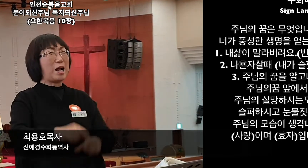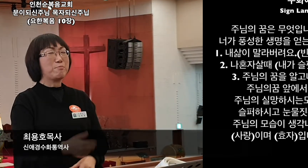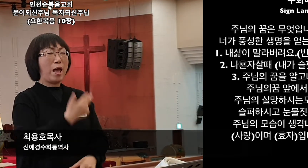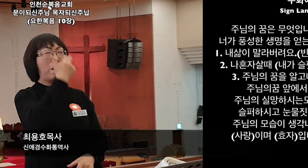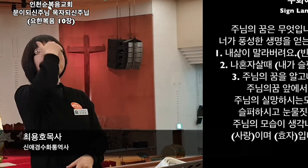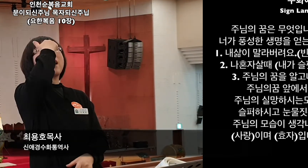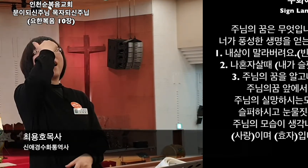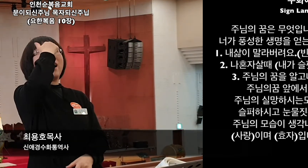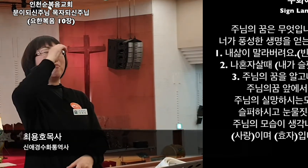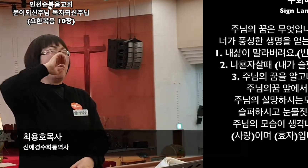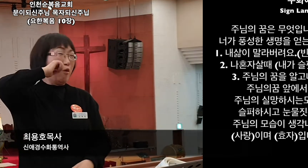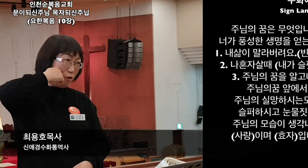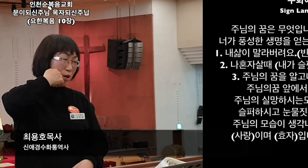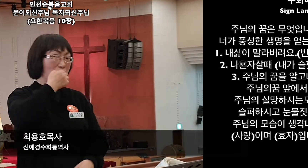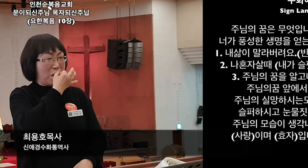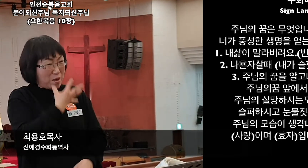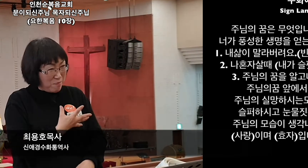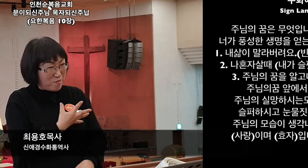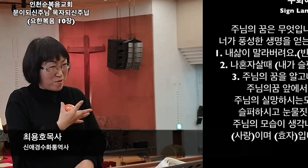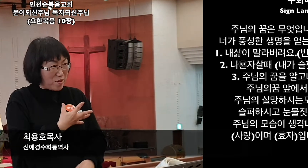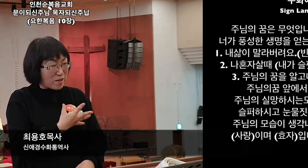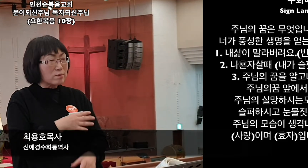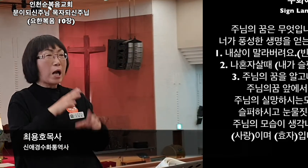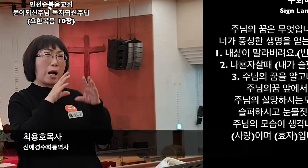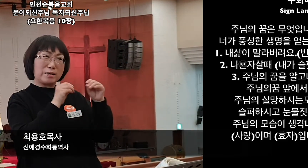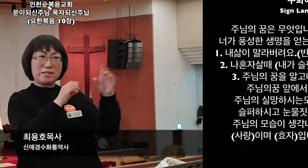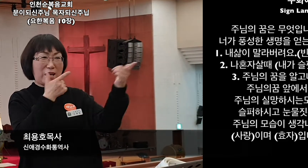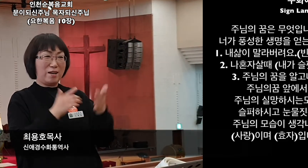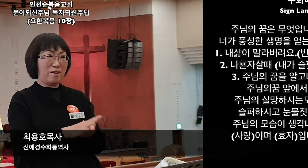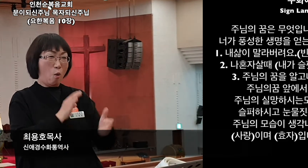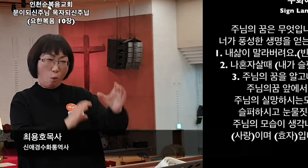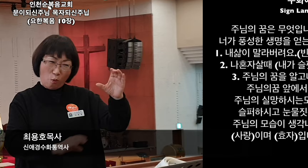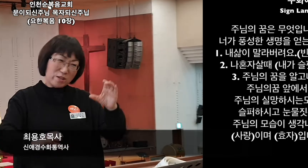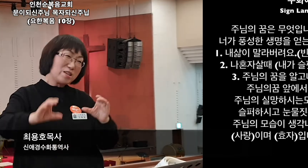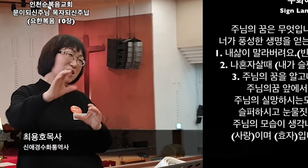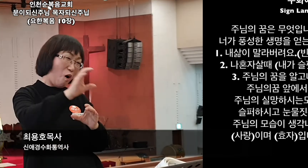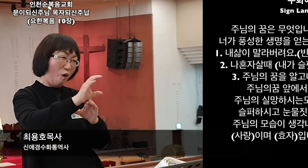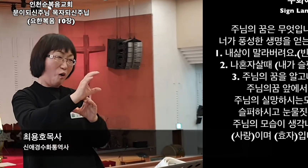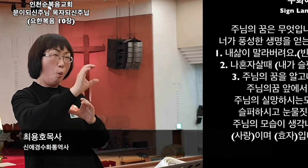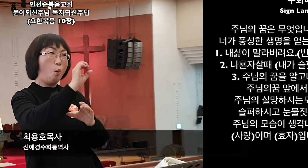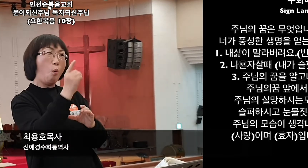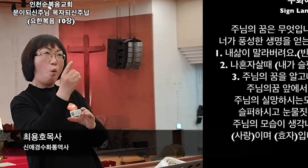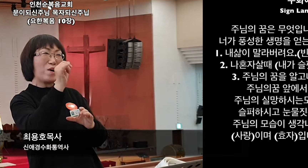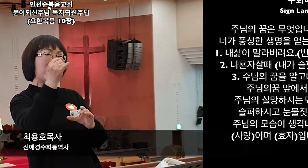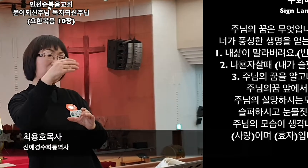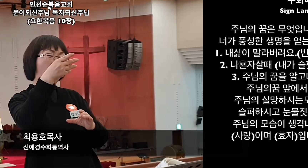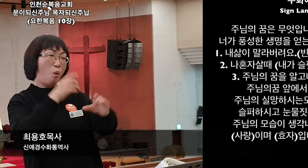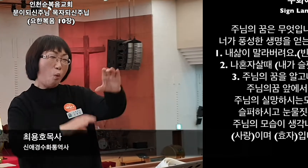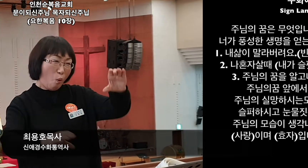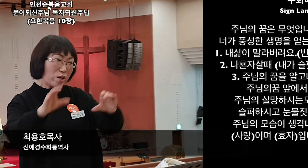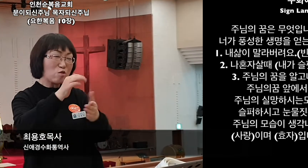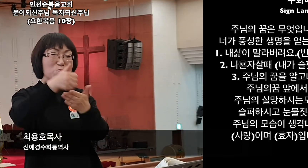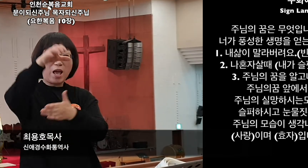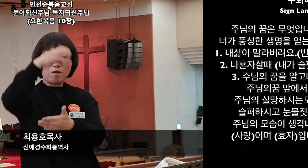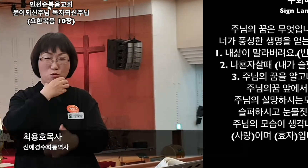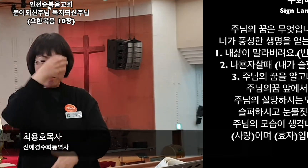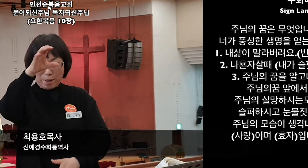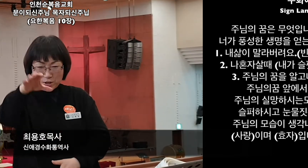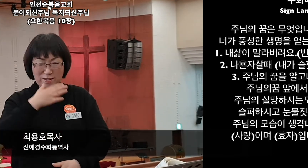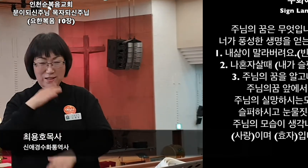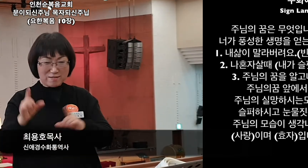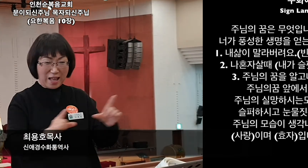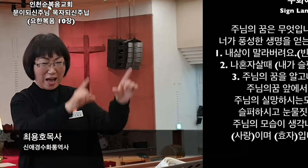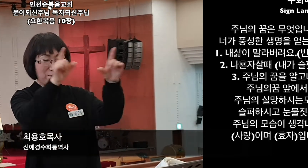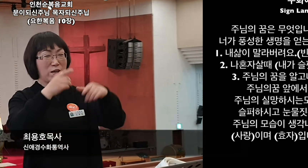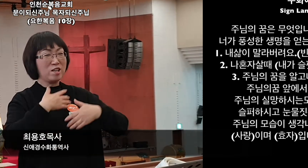빈약함은요, 이제 내 삶의 힘든 걸로만 그치지 않습니다. 오히려 주님의 꿈 앞에서 내 삶이